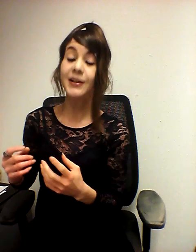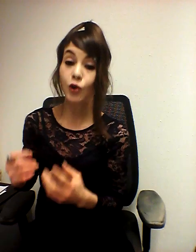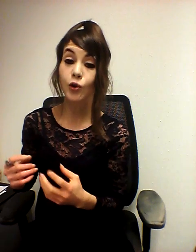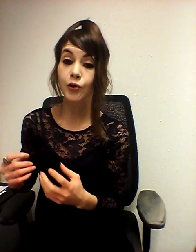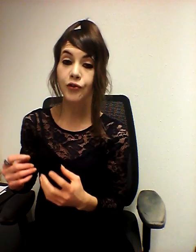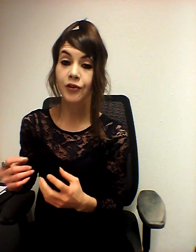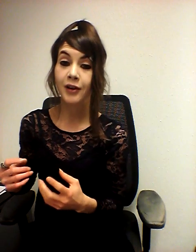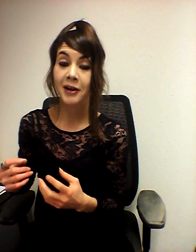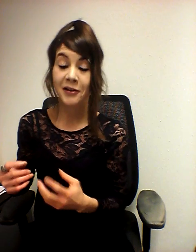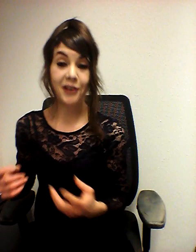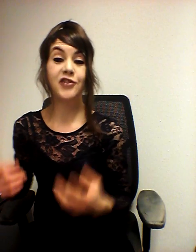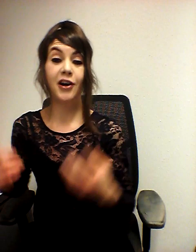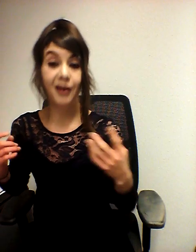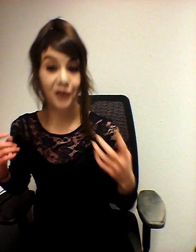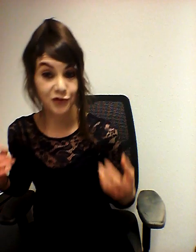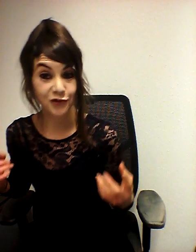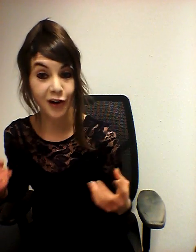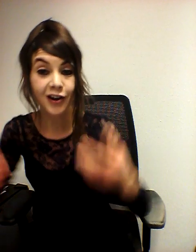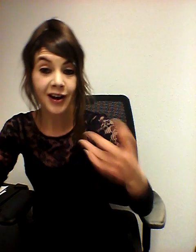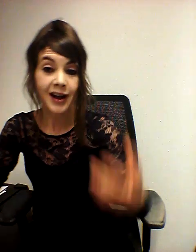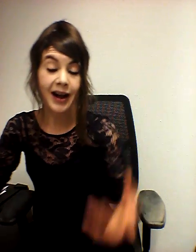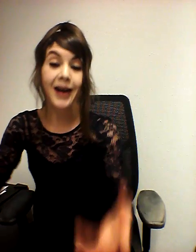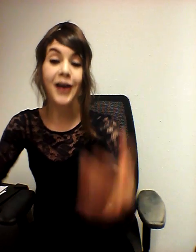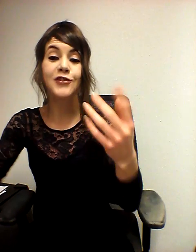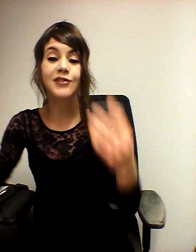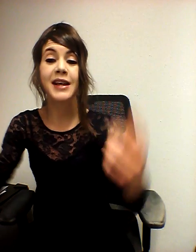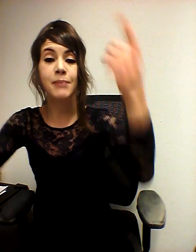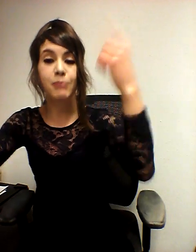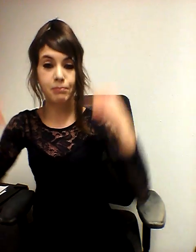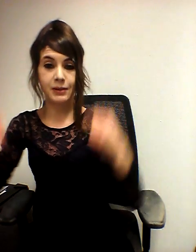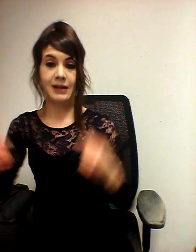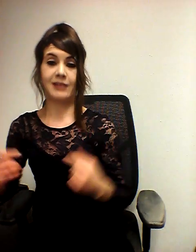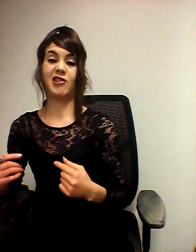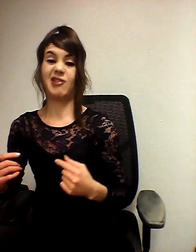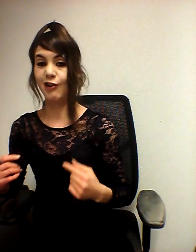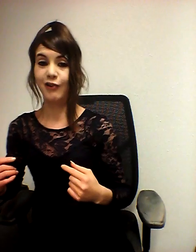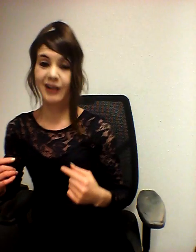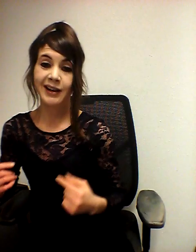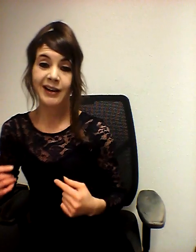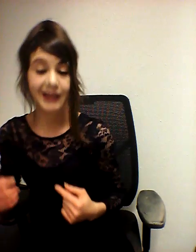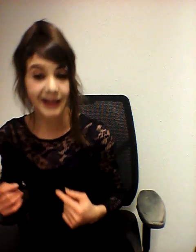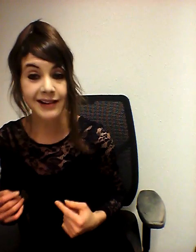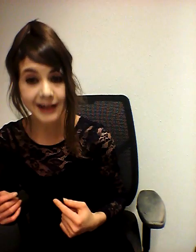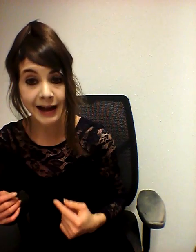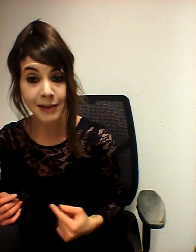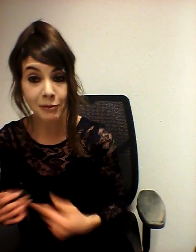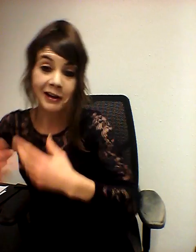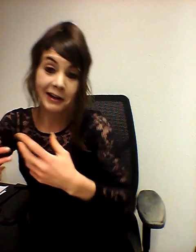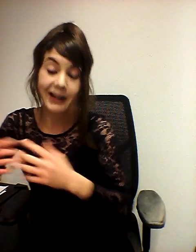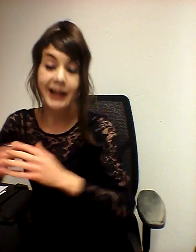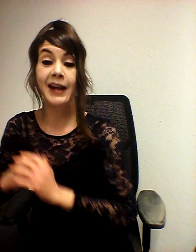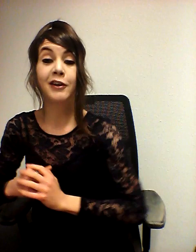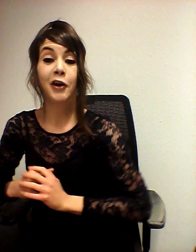goed dan zal alsnog uit die beperkte calorie inname geen